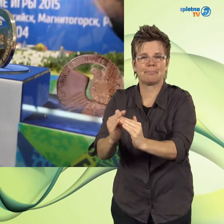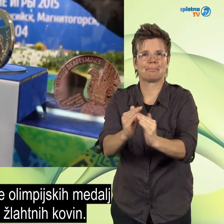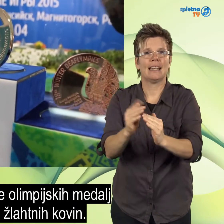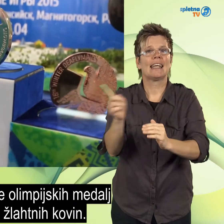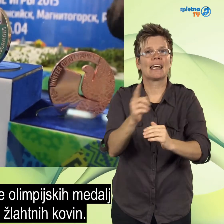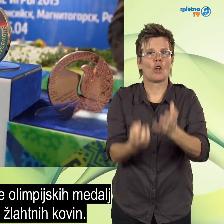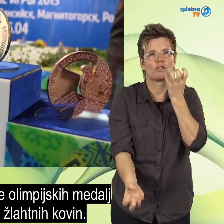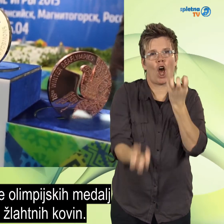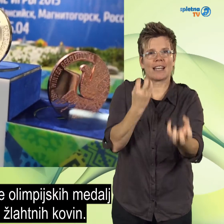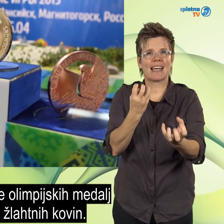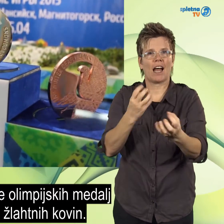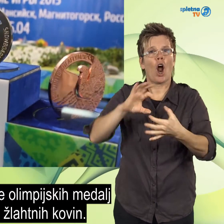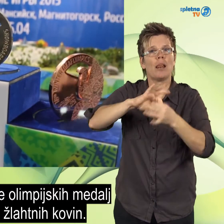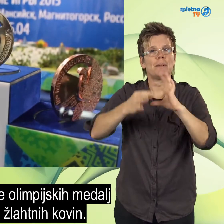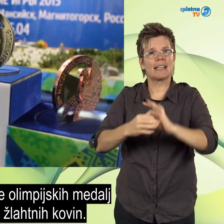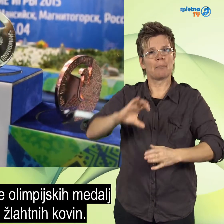kovin.